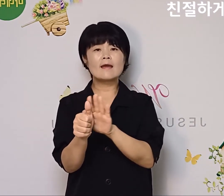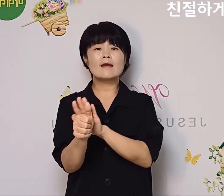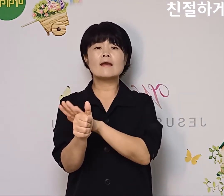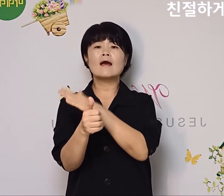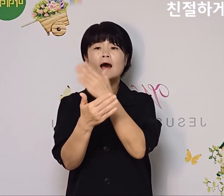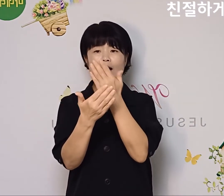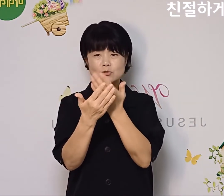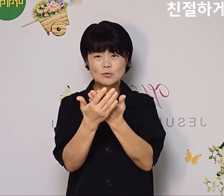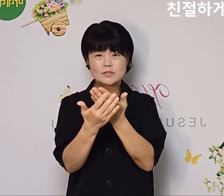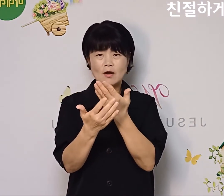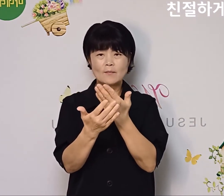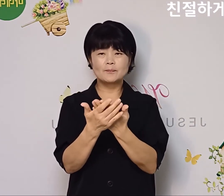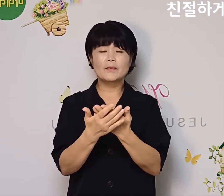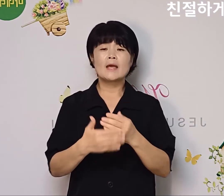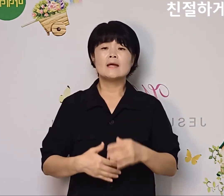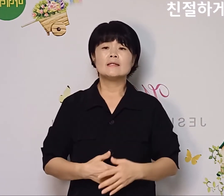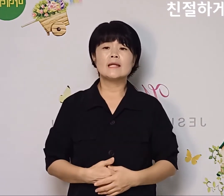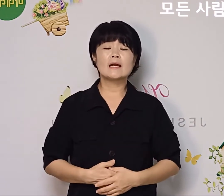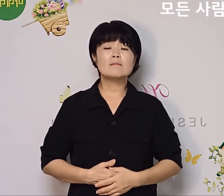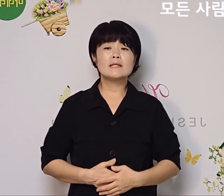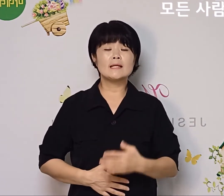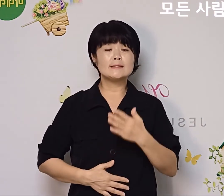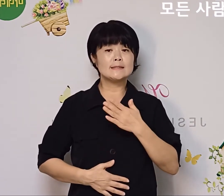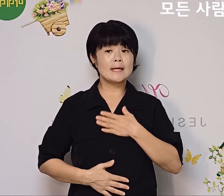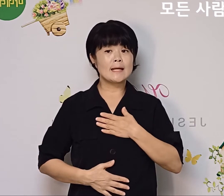친절하게 하소서. 내가